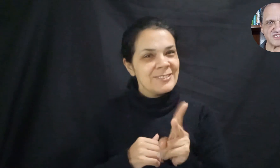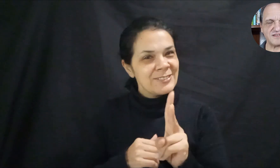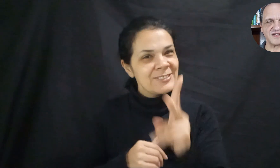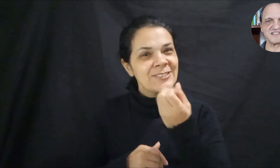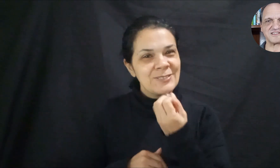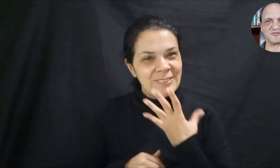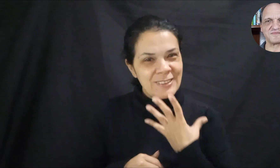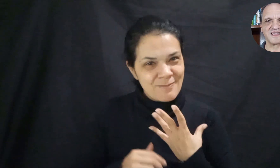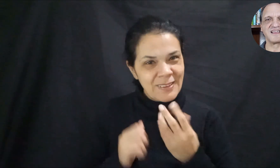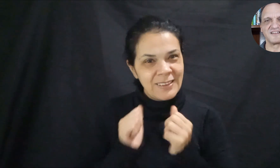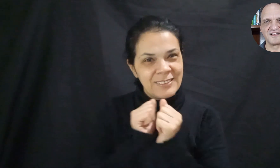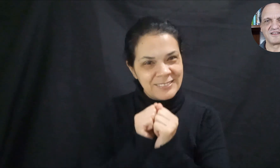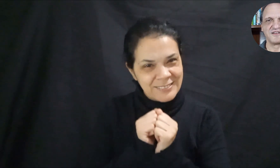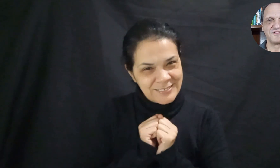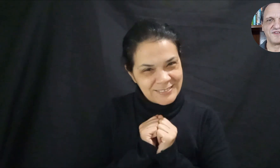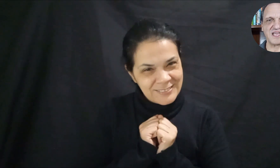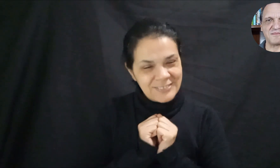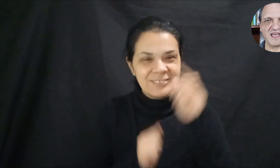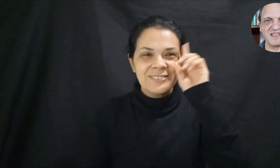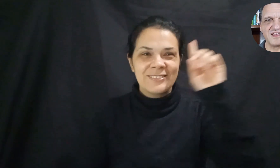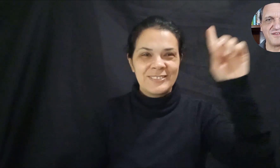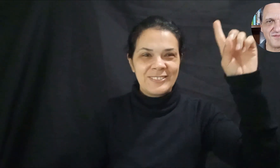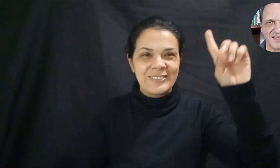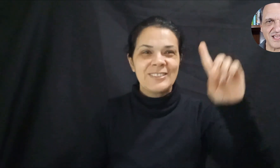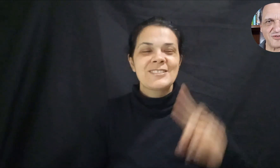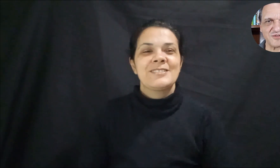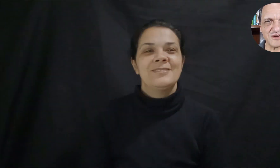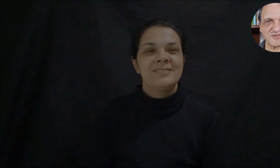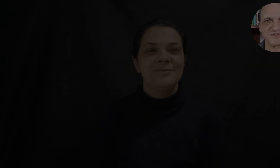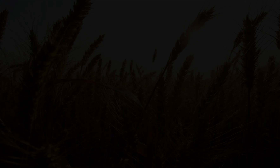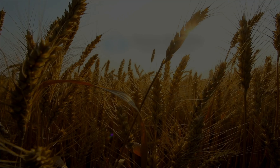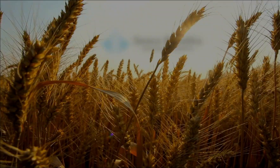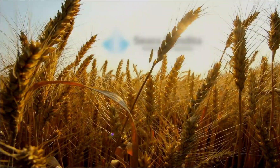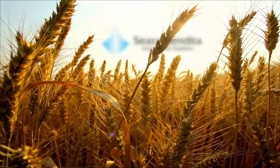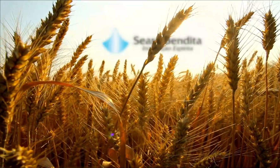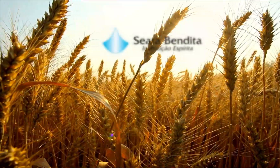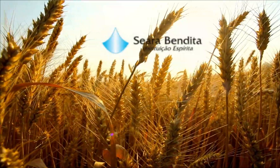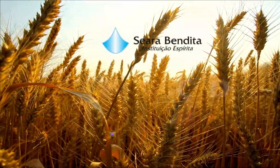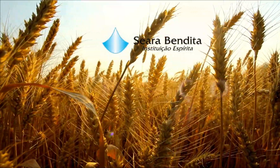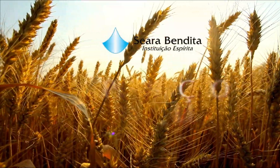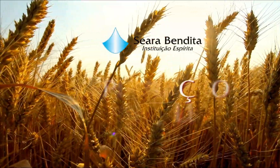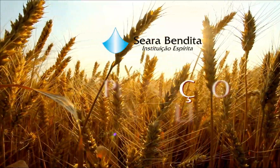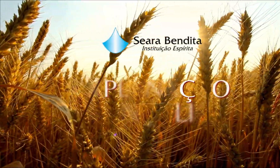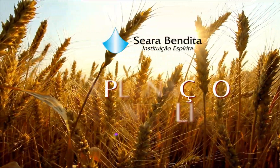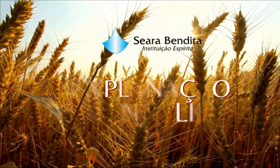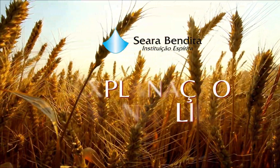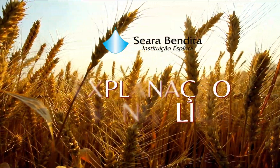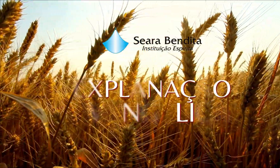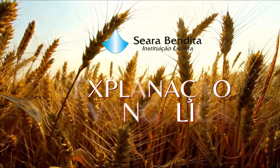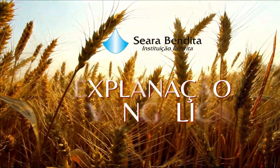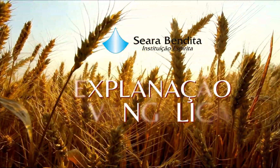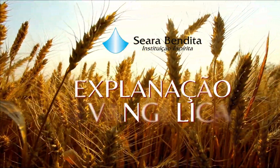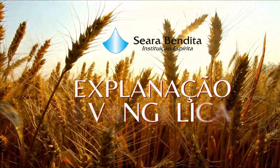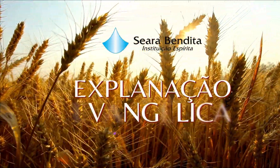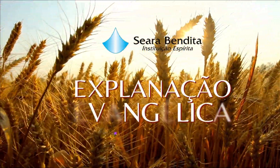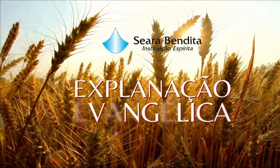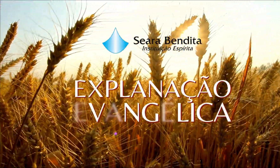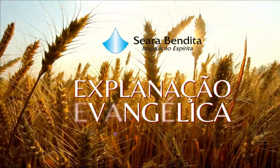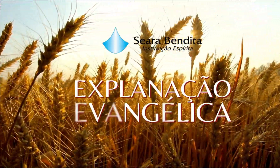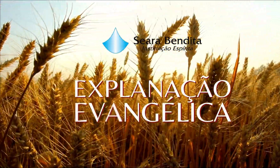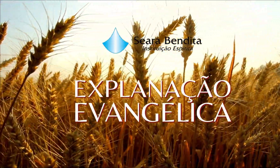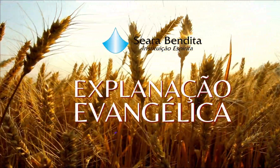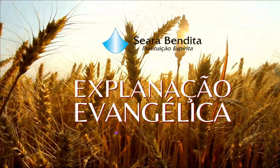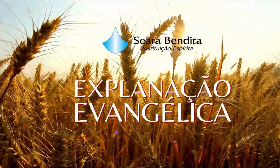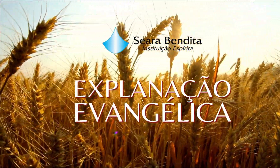Para nossa reflexão. Fiquem bem, fiquem com Deus.